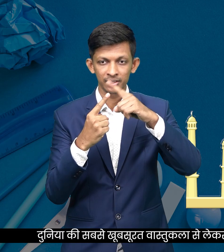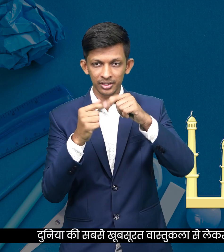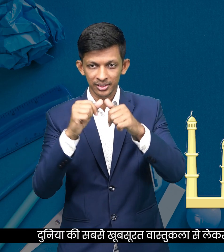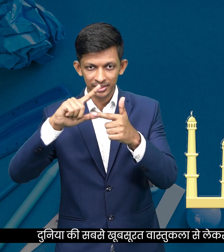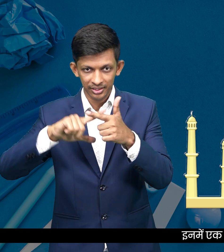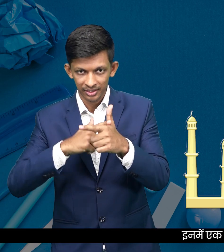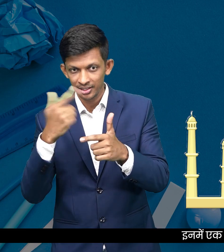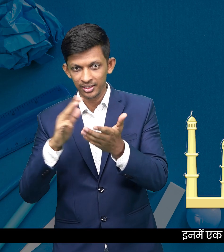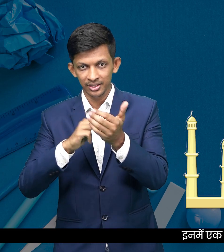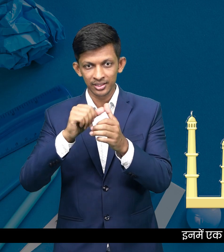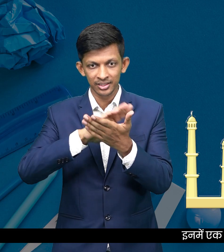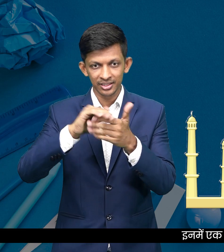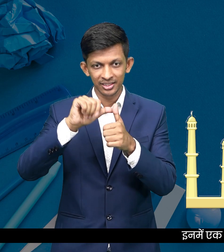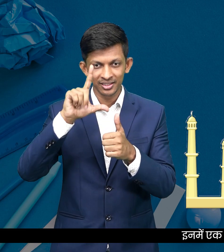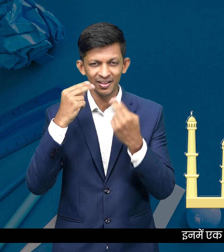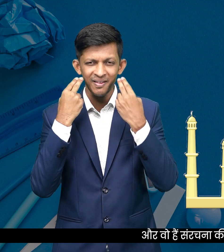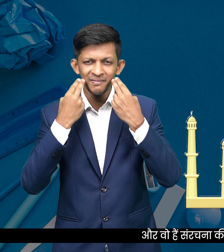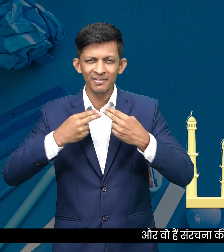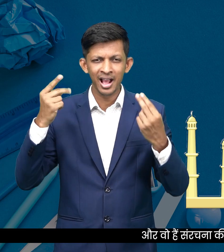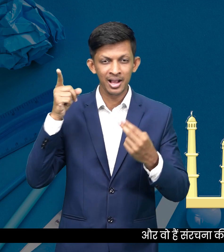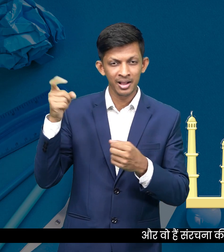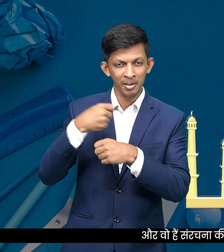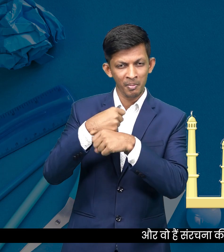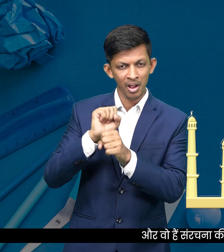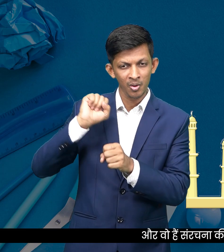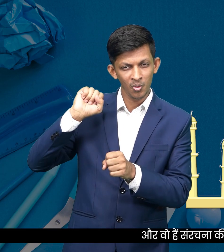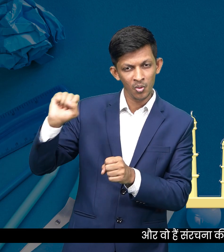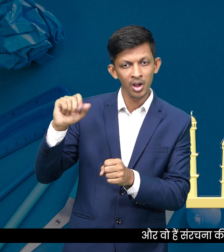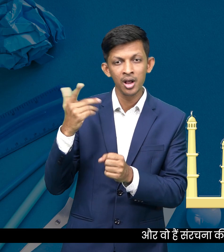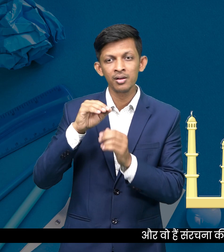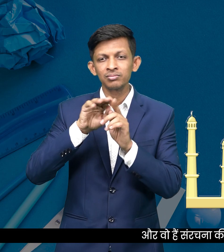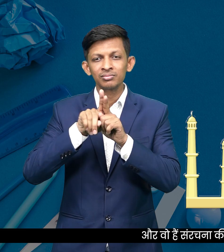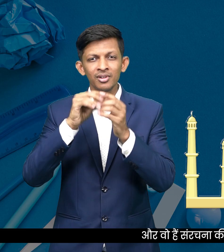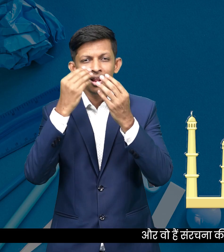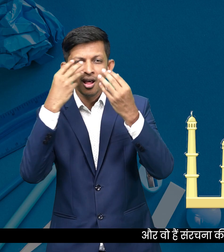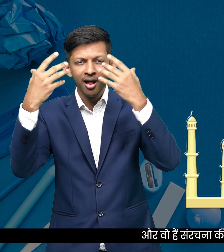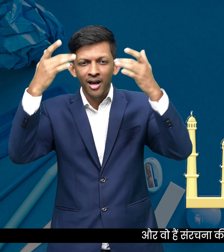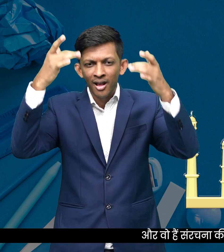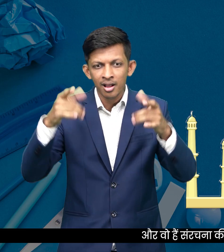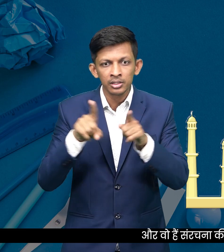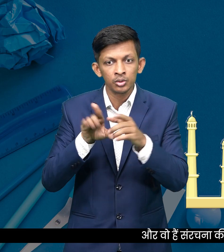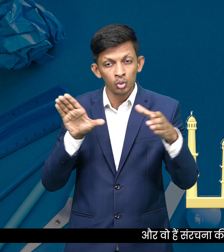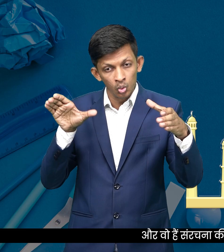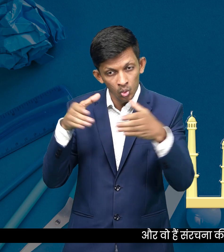तक, इनमें एक बात आम है और वो है संरचना की त्रुटि रहित